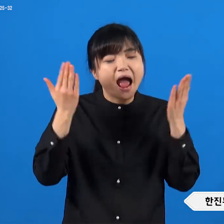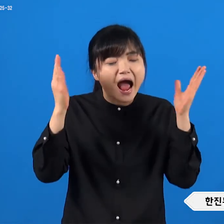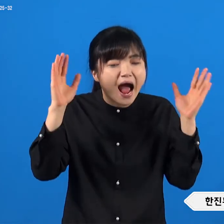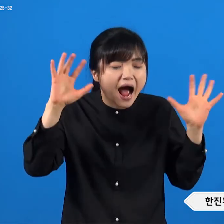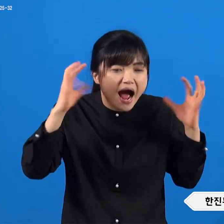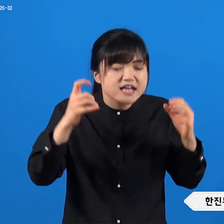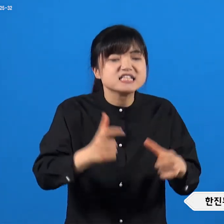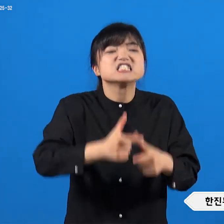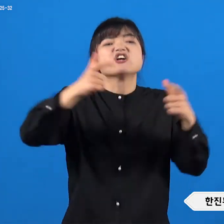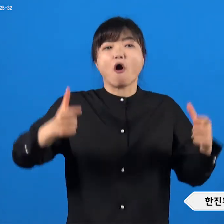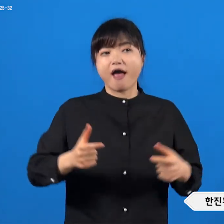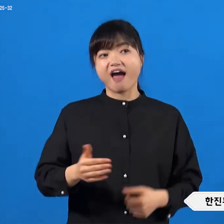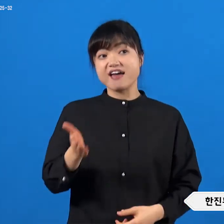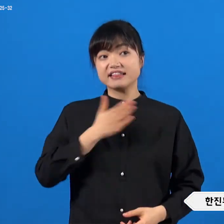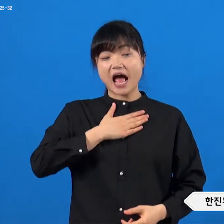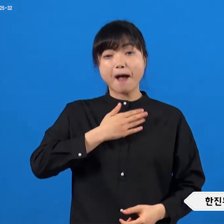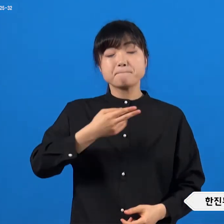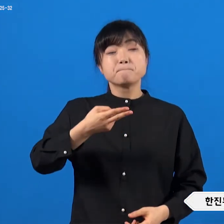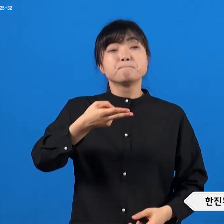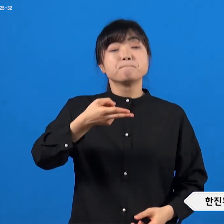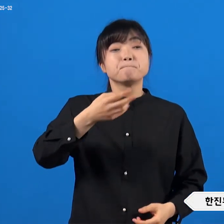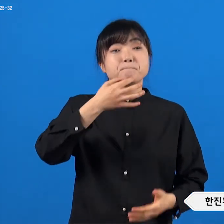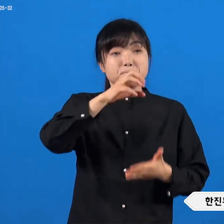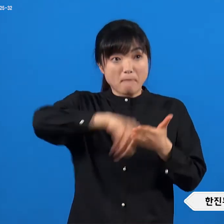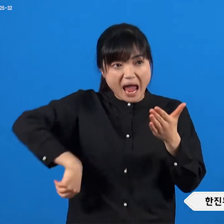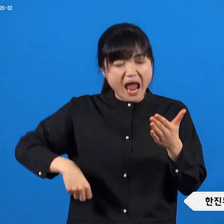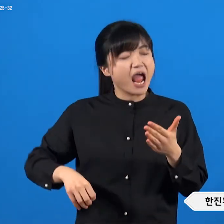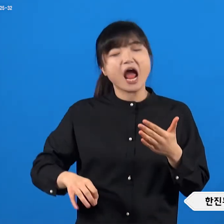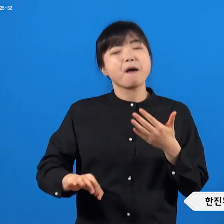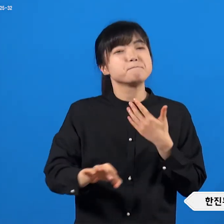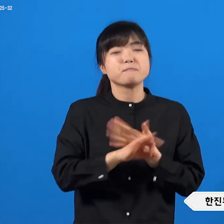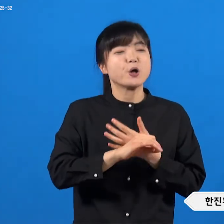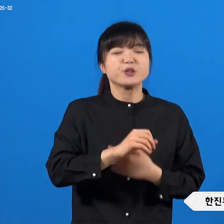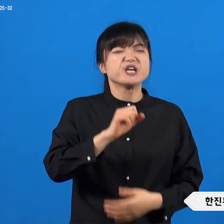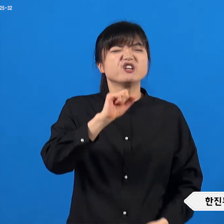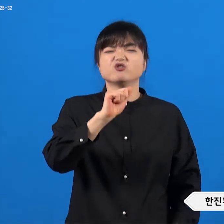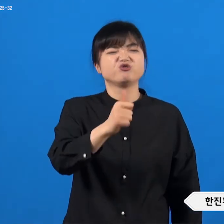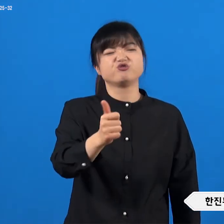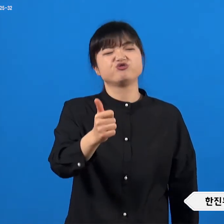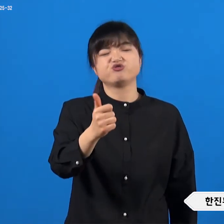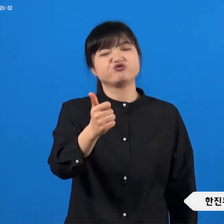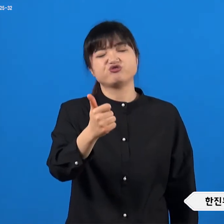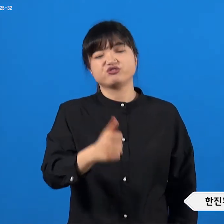거야, 내가 아니었으면 힘들었지.